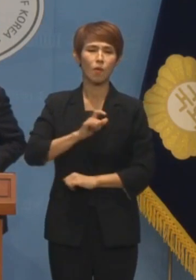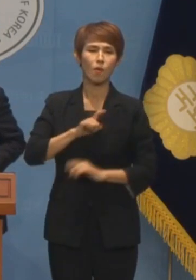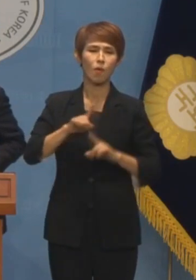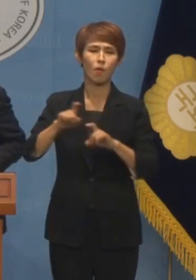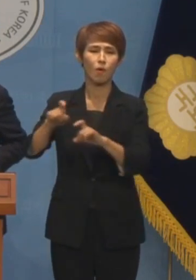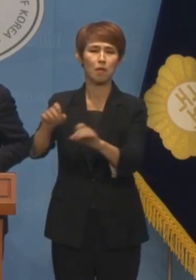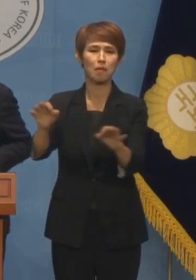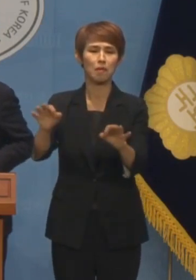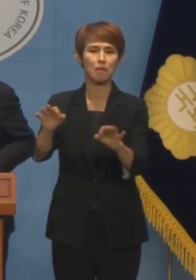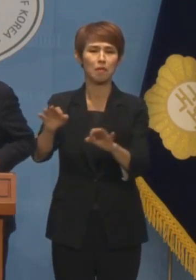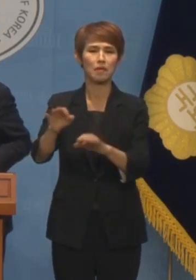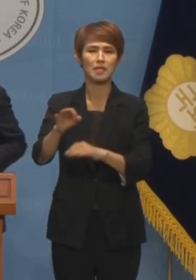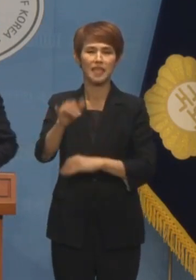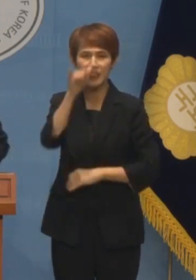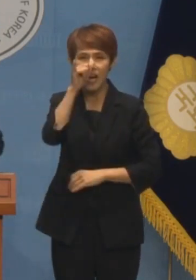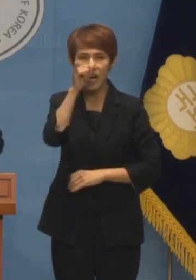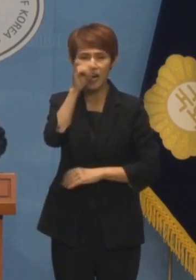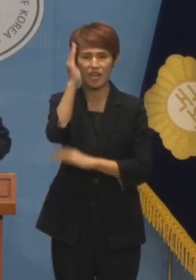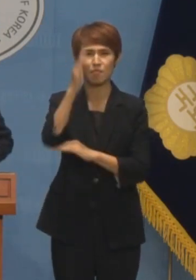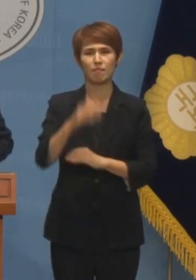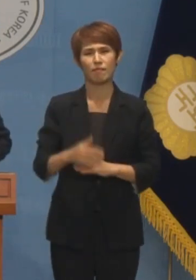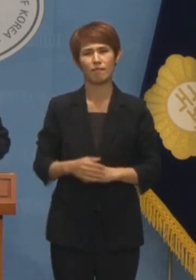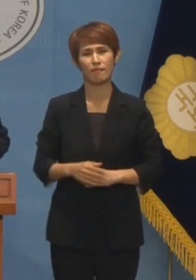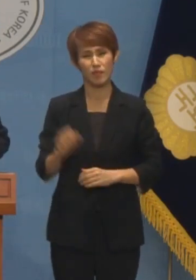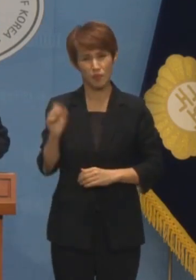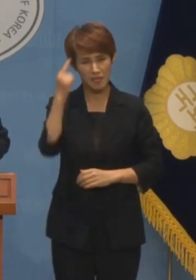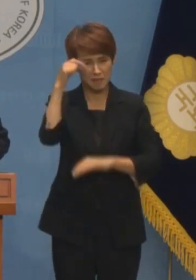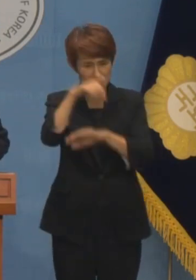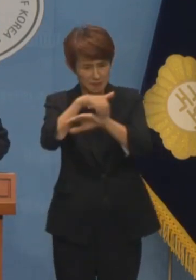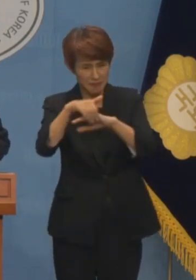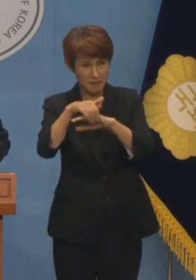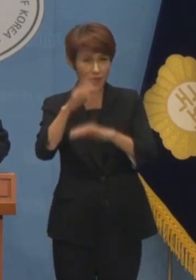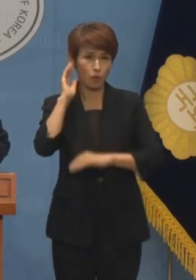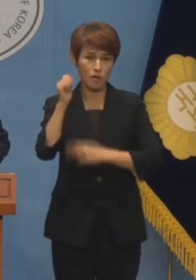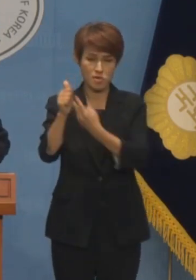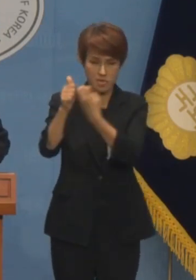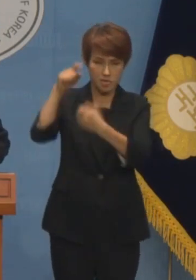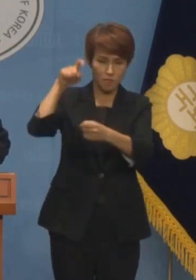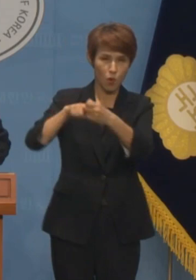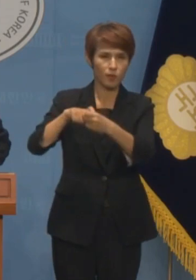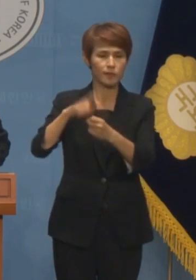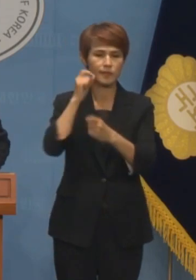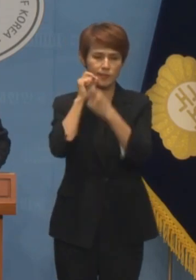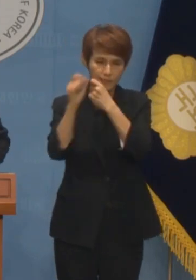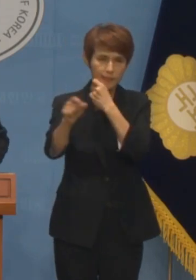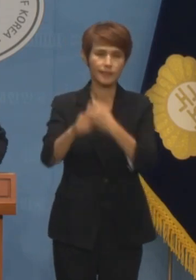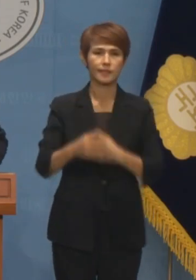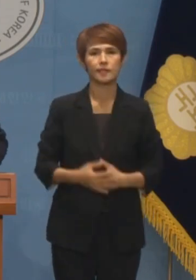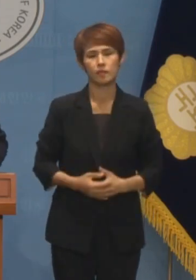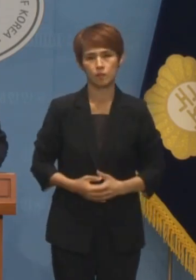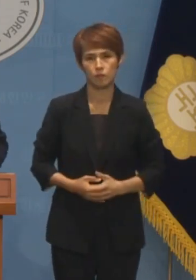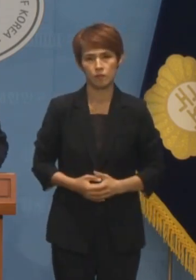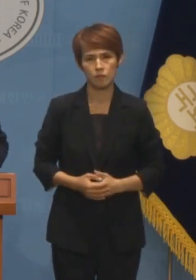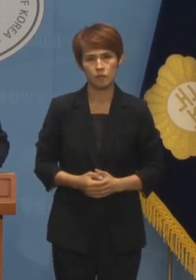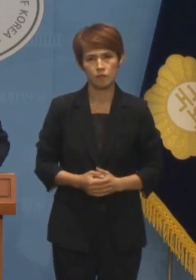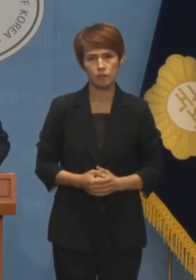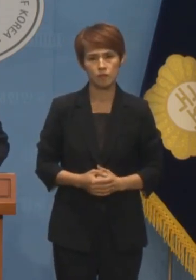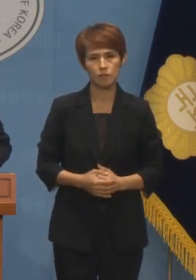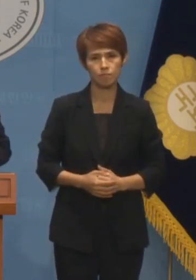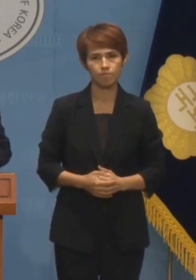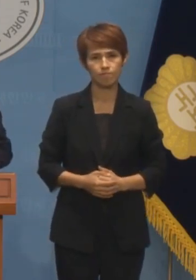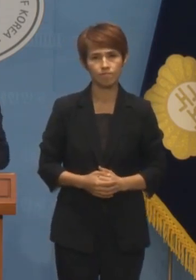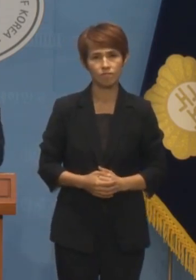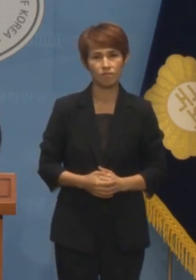합니다. 이래서 사기 기획 탄핵으로 몰고 가고 있다고 제가 말씀드린 겁니다. 하지만